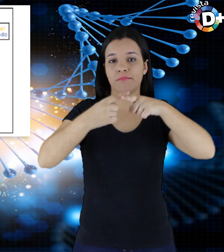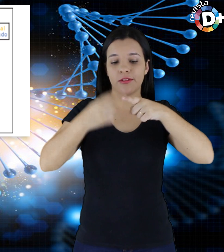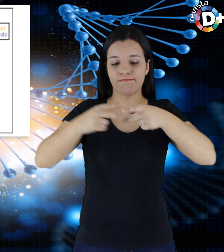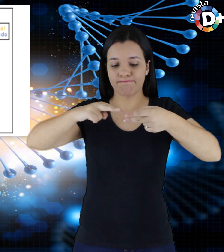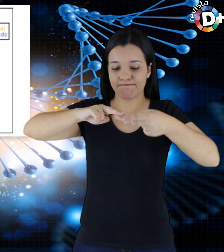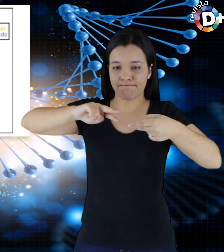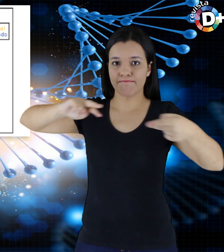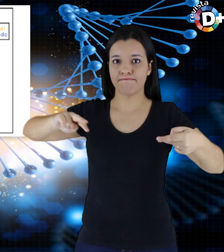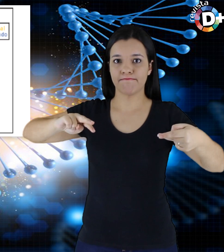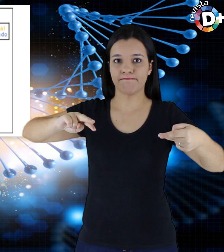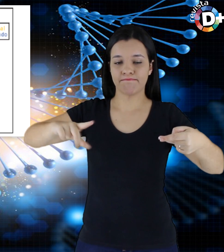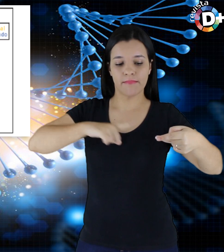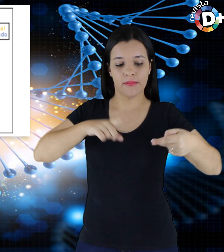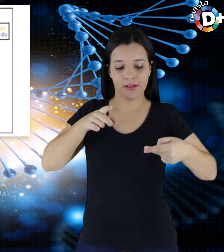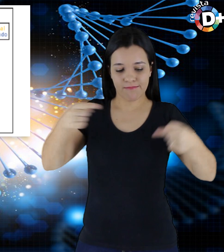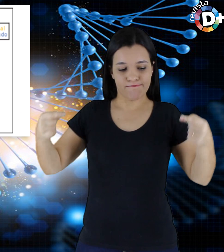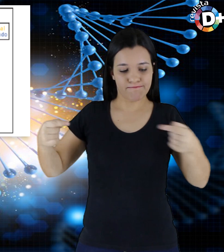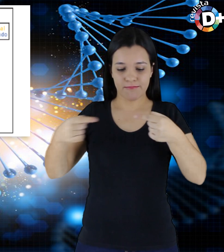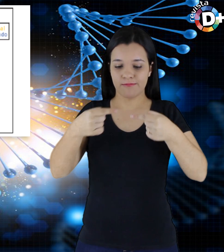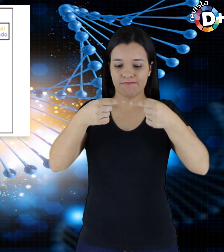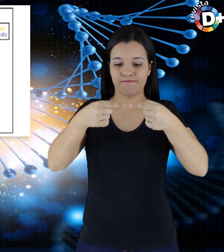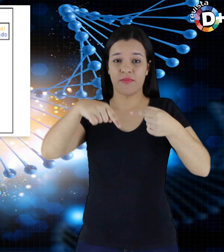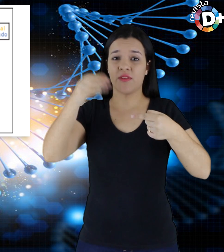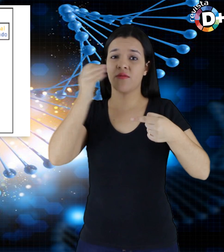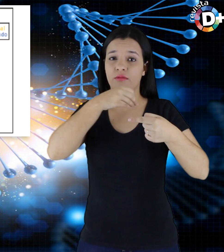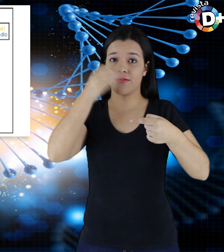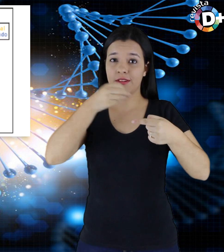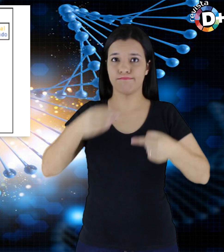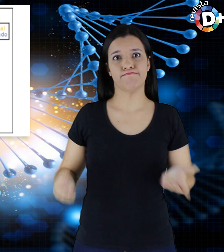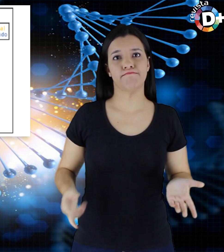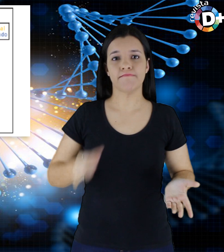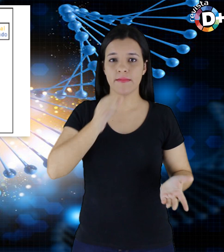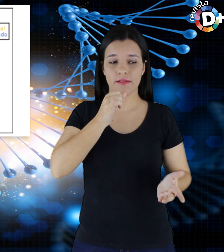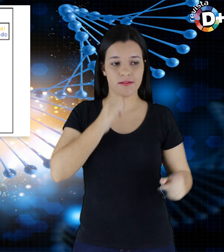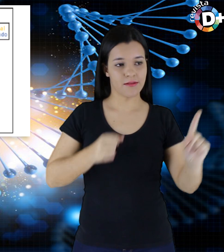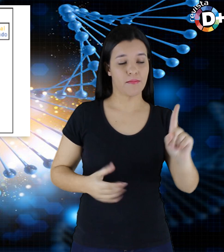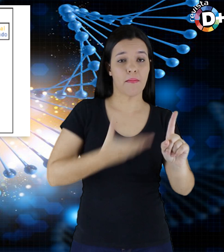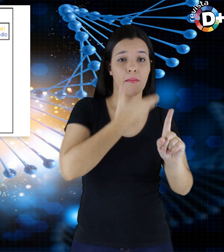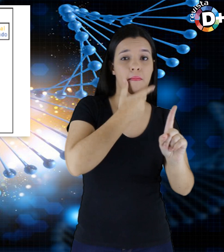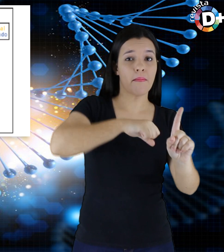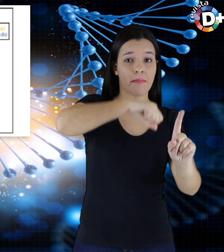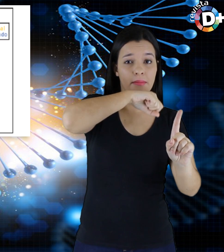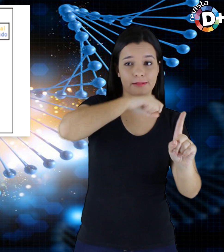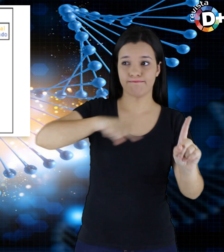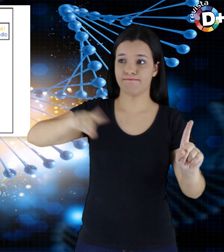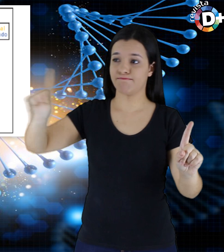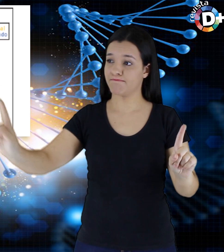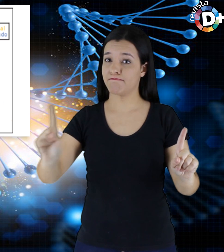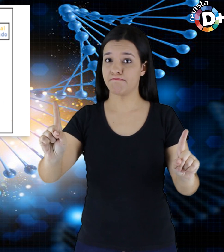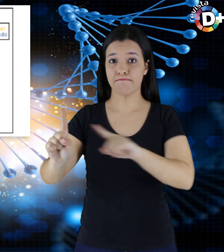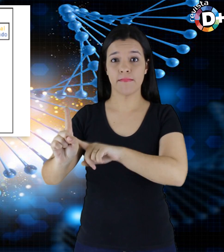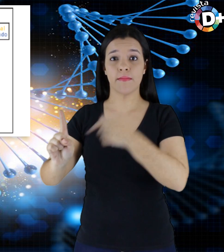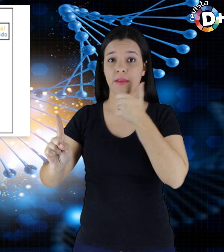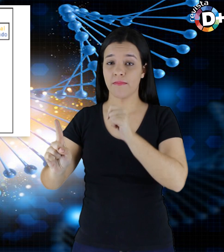autossômica recessiva, isto é necessário que ambos os progenitores, pai e